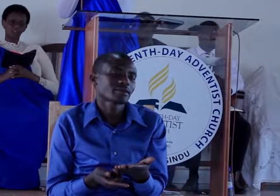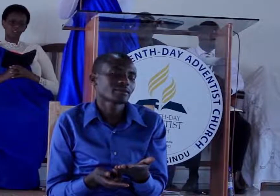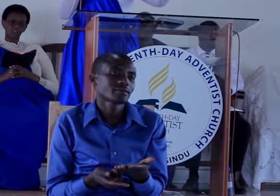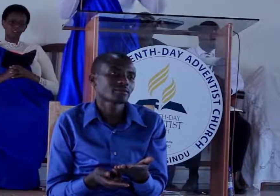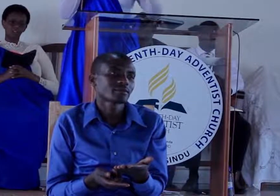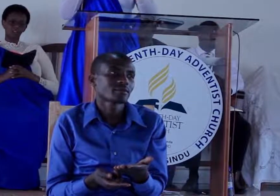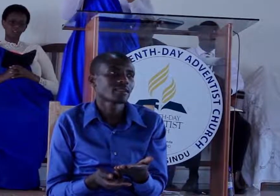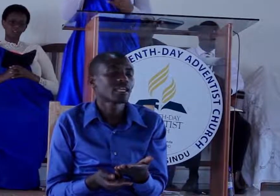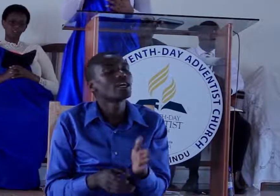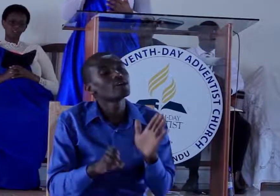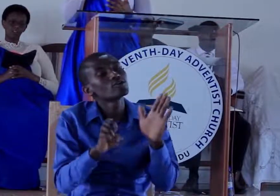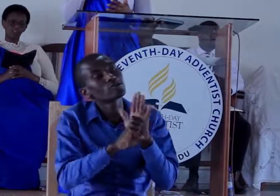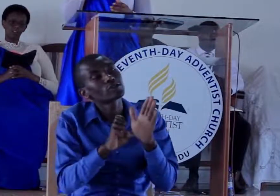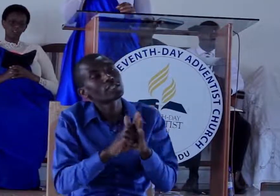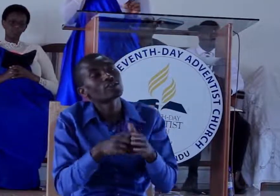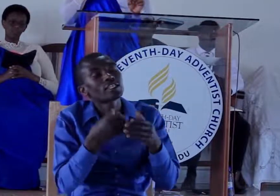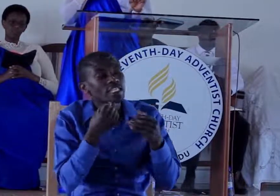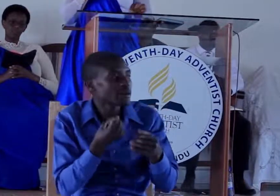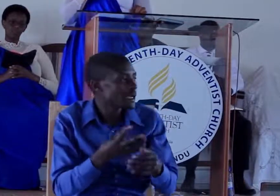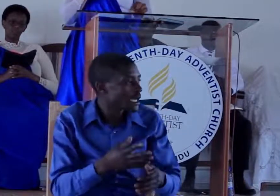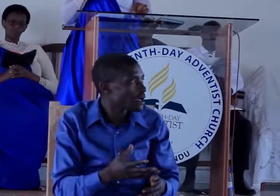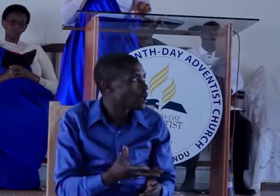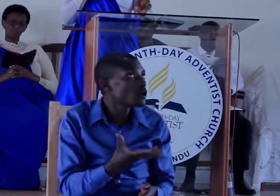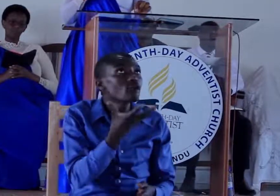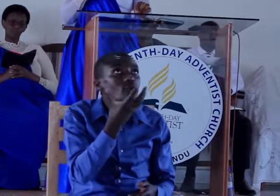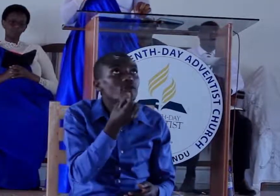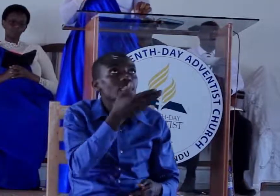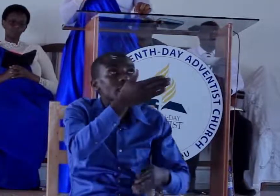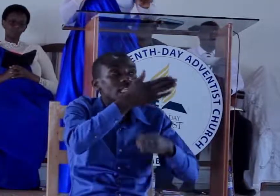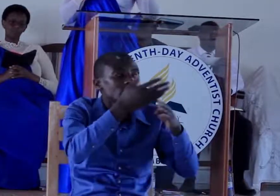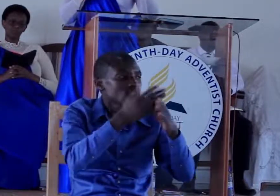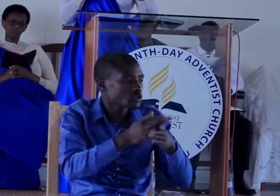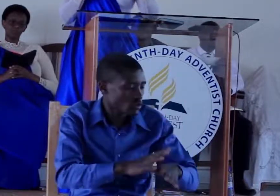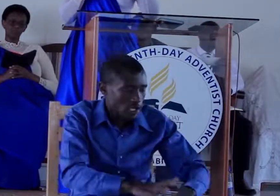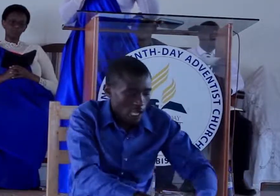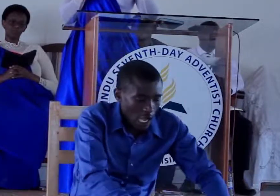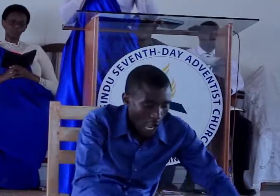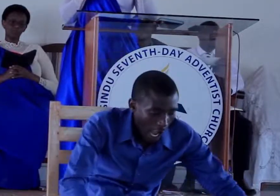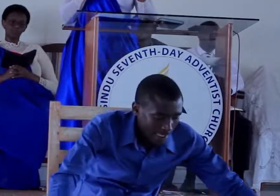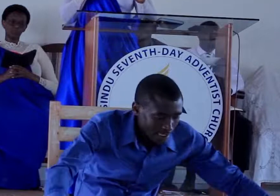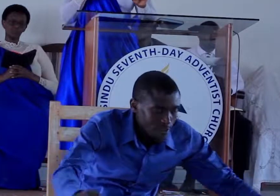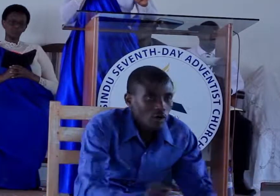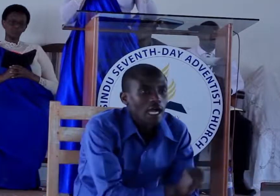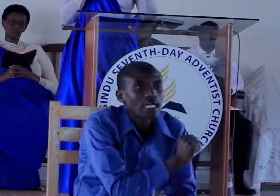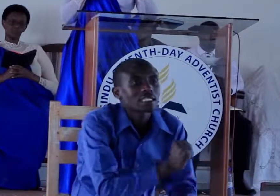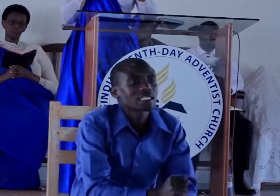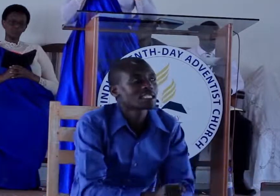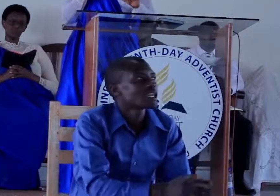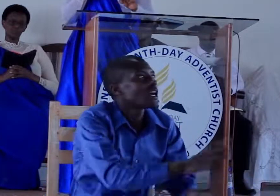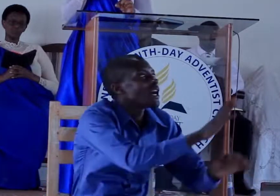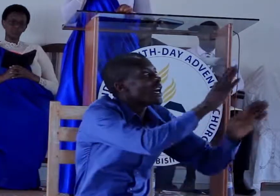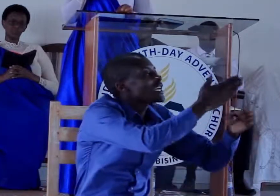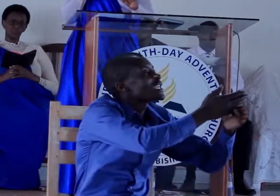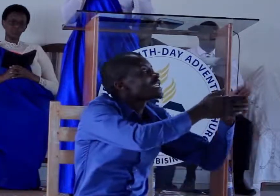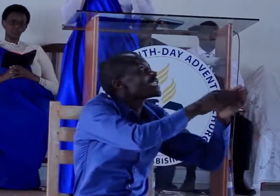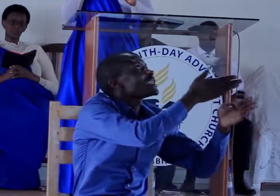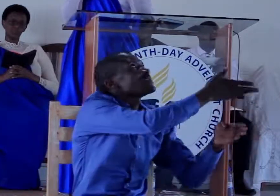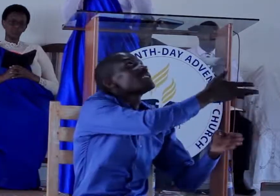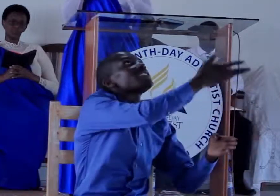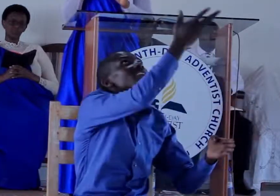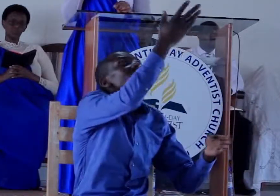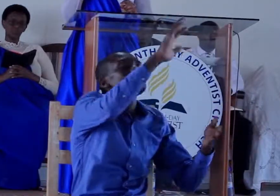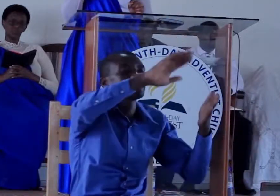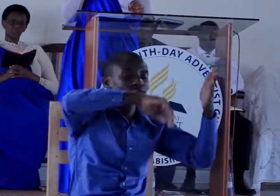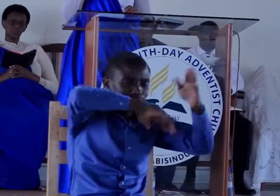niba muri iyi nyubako tuhavuze ibice bitatu ubu iri somo rikavuga ngo niba imfatiro zishenywe umukiranutsi arakora iki